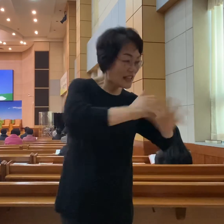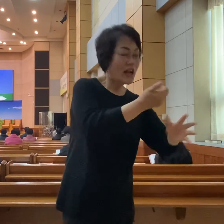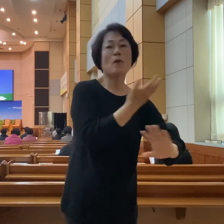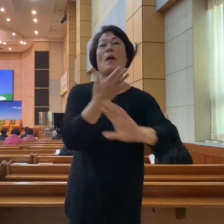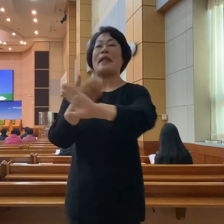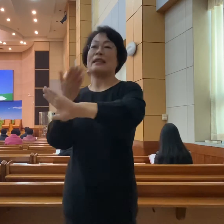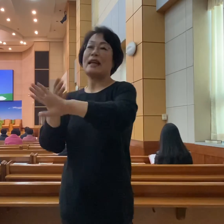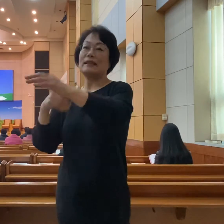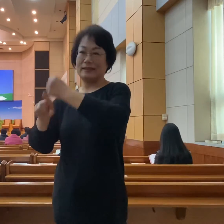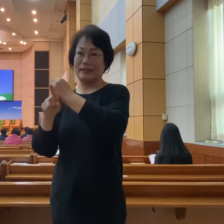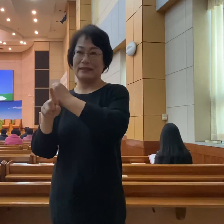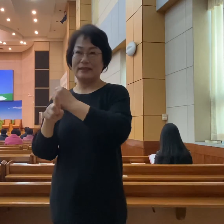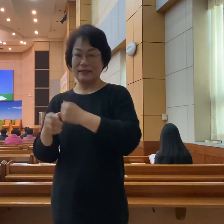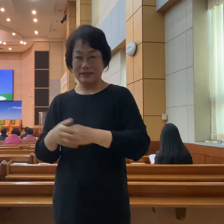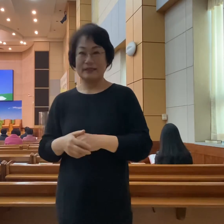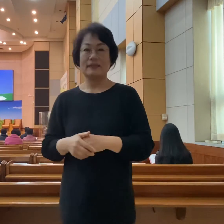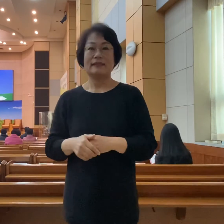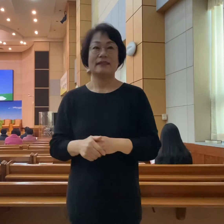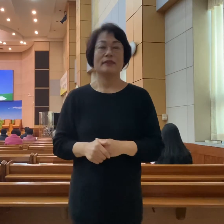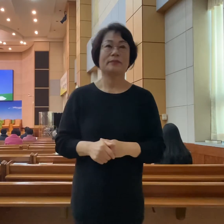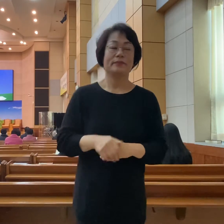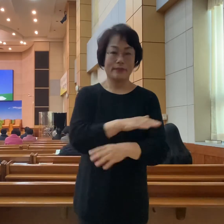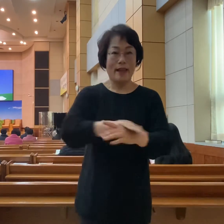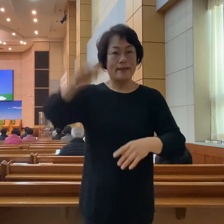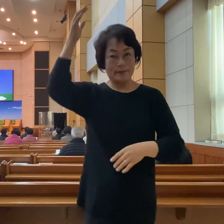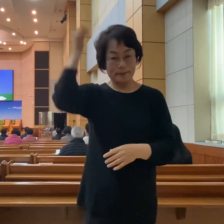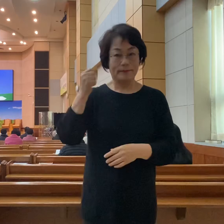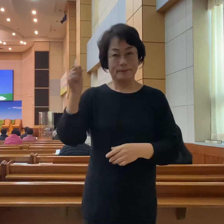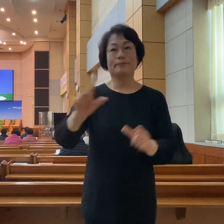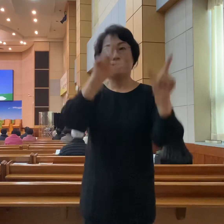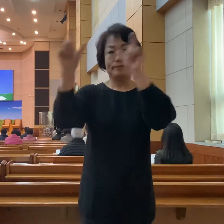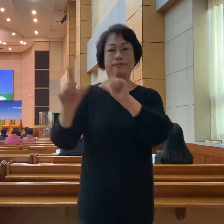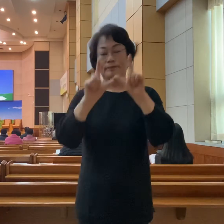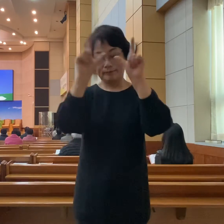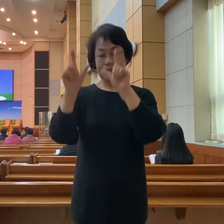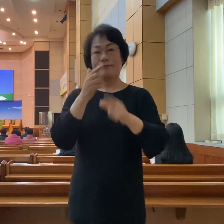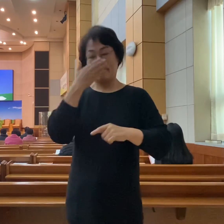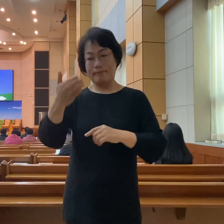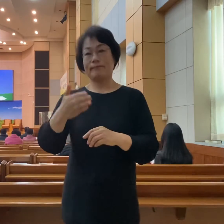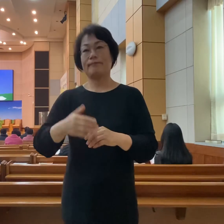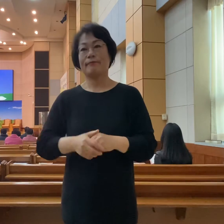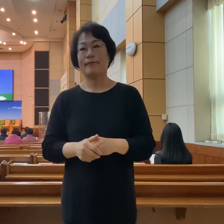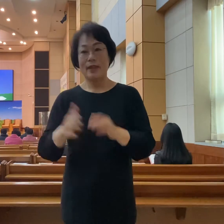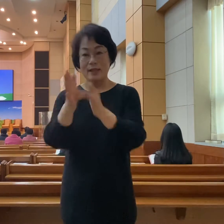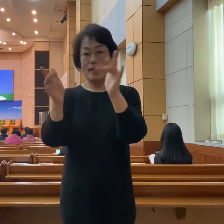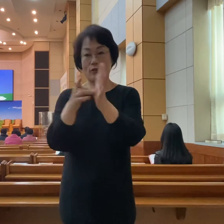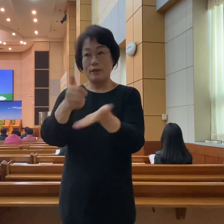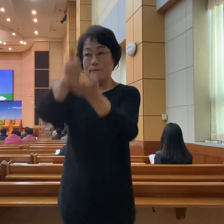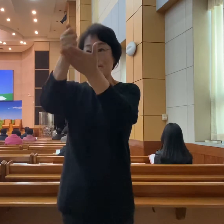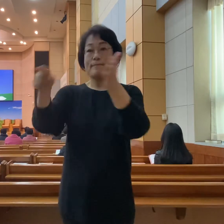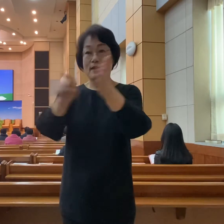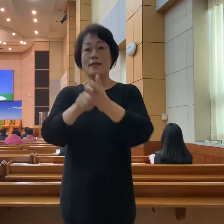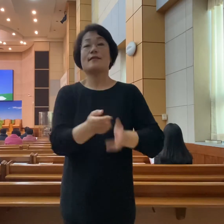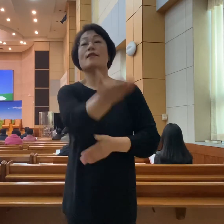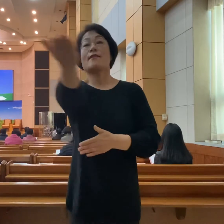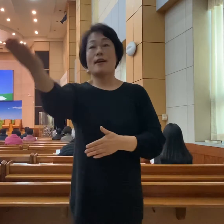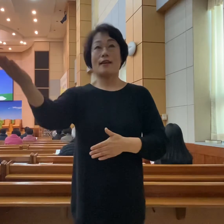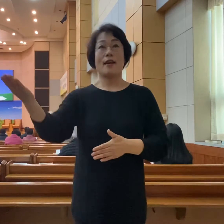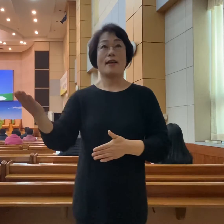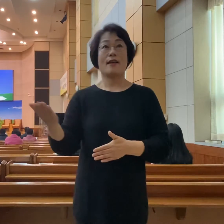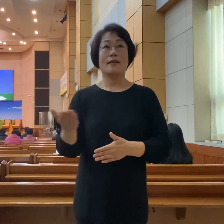것을 우리가 잘 기억하고 삶에 적용해야 됩니다. 예수님을 믿는